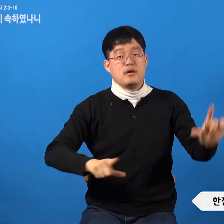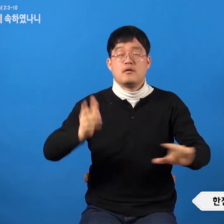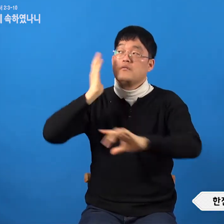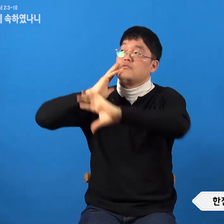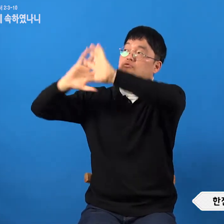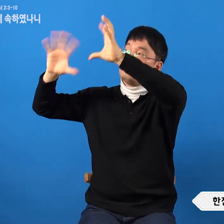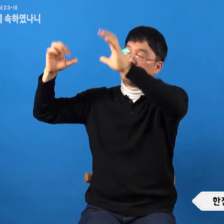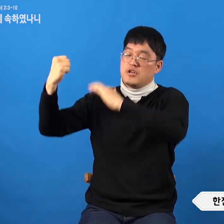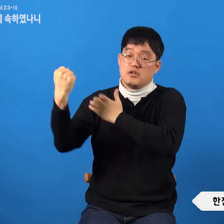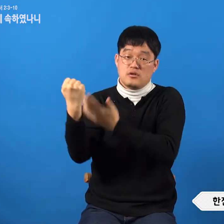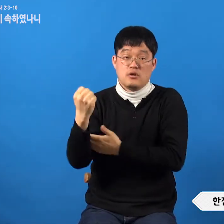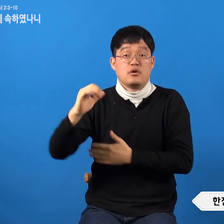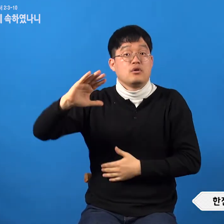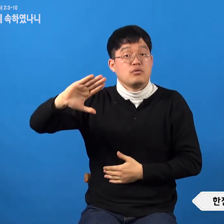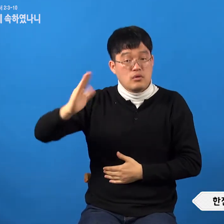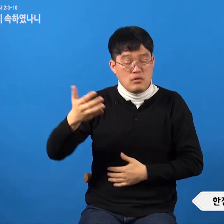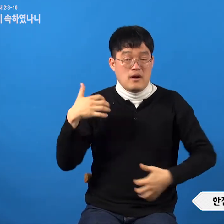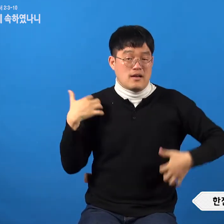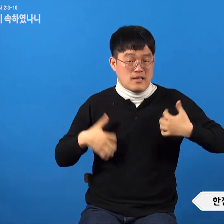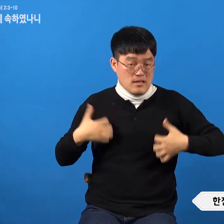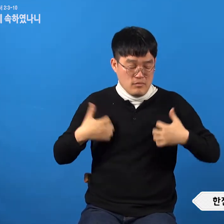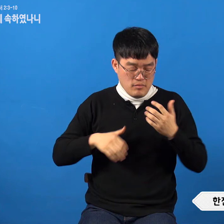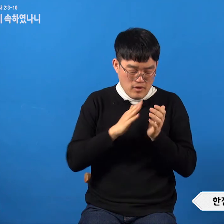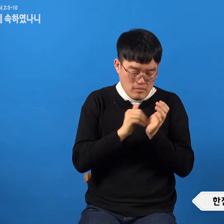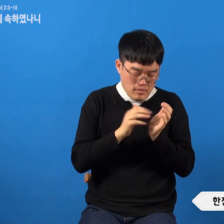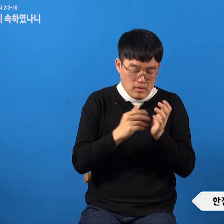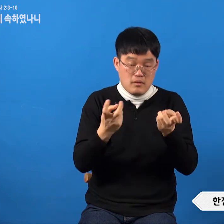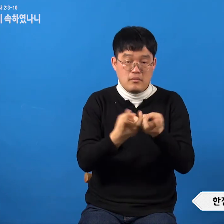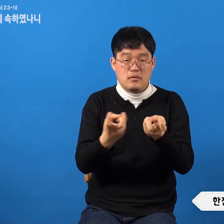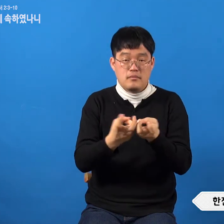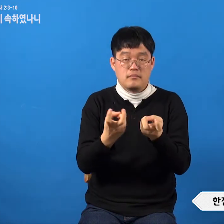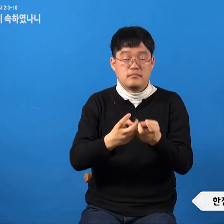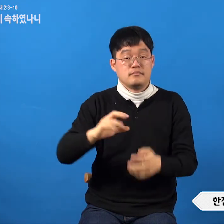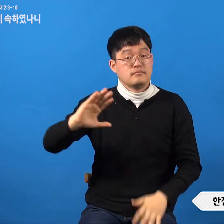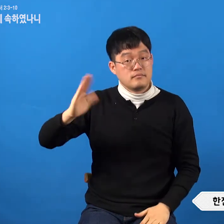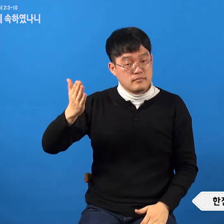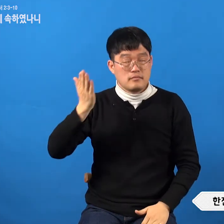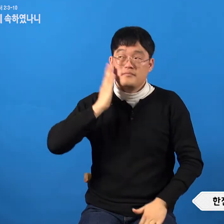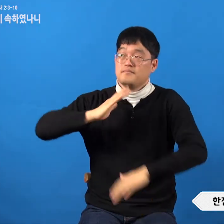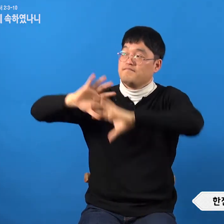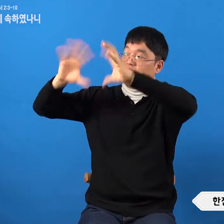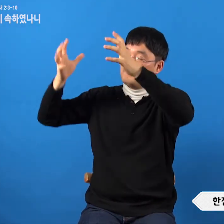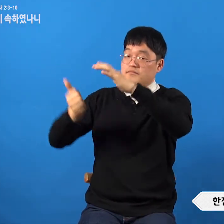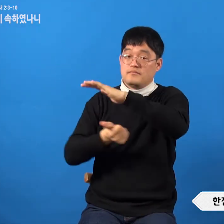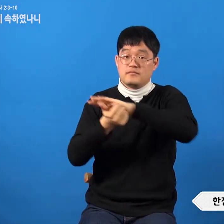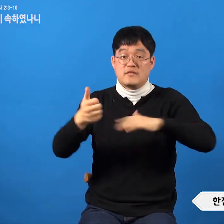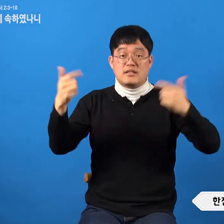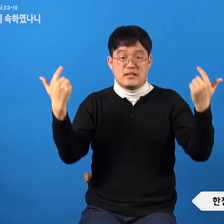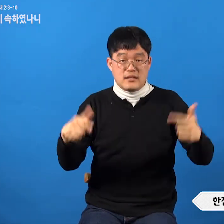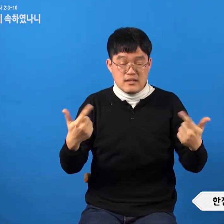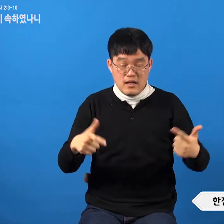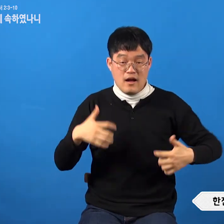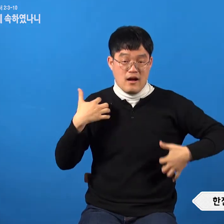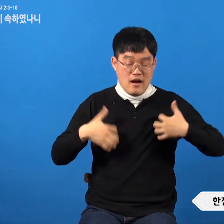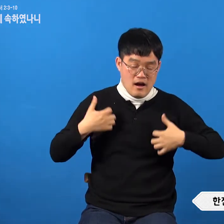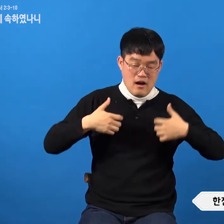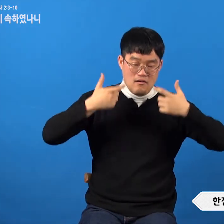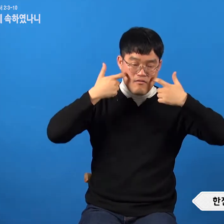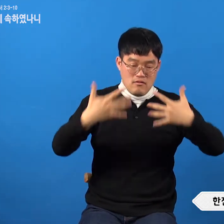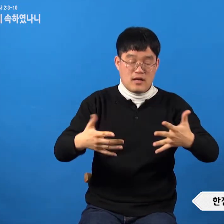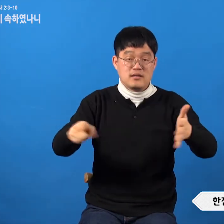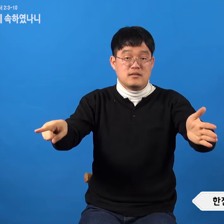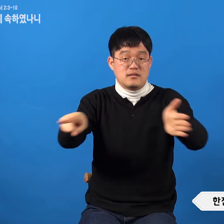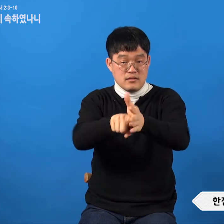됩니다. 기쁨의 비결이 되어야 됩니다. 천국 소망 가운데 늘 기쁨과 확신과 담대함으로